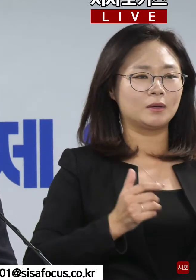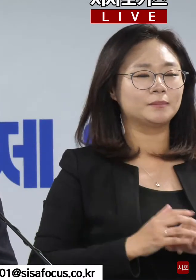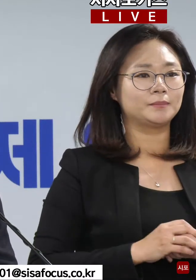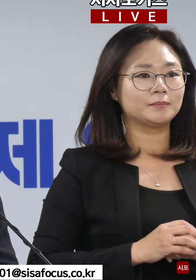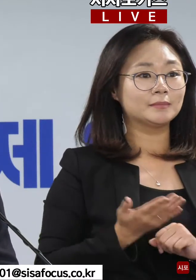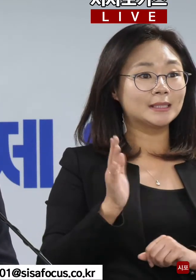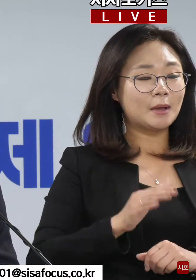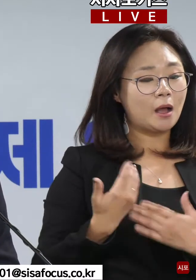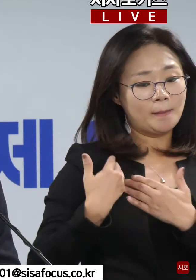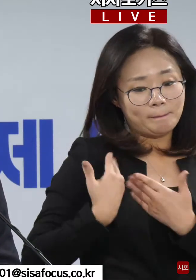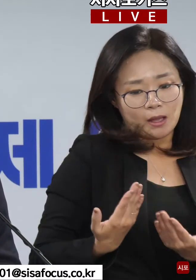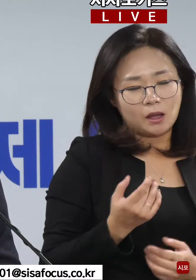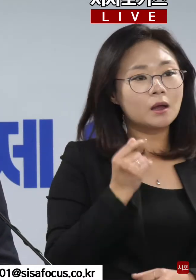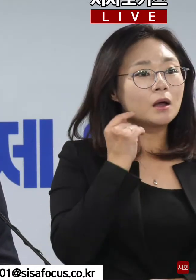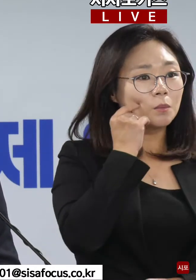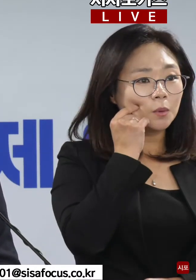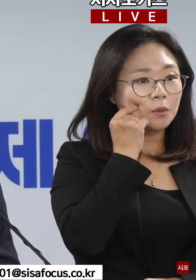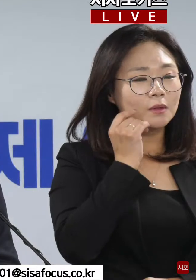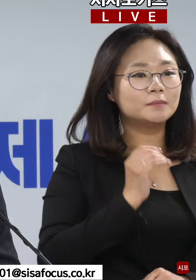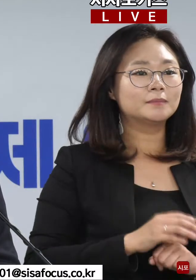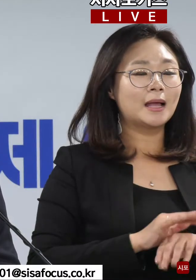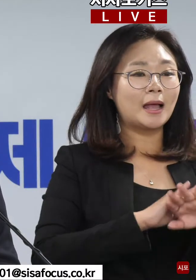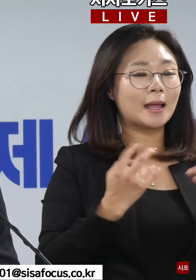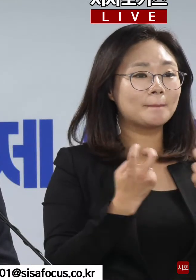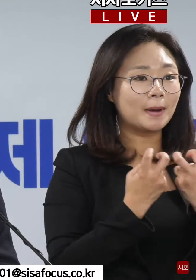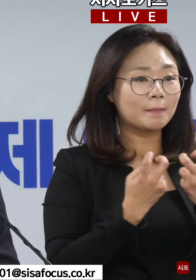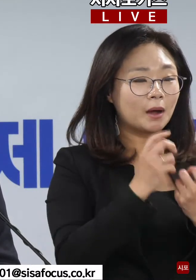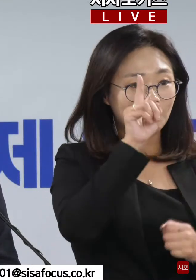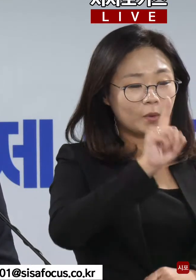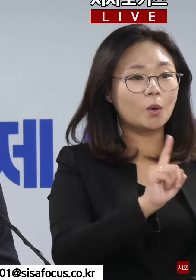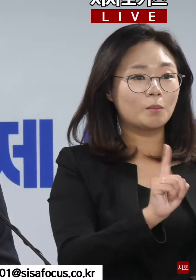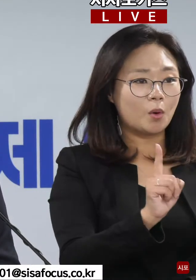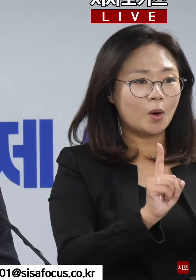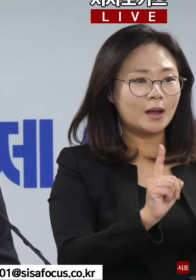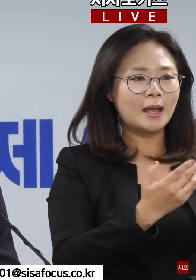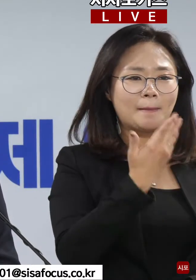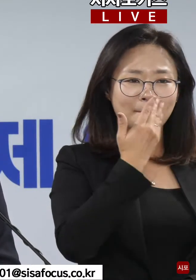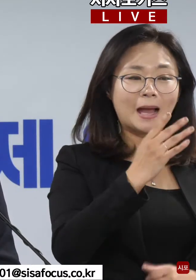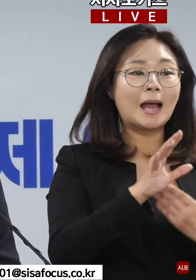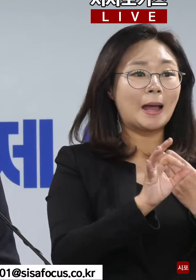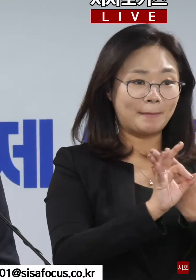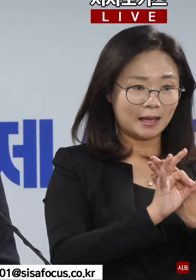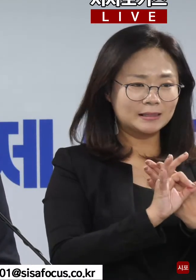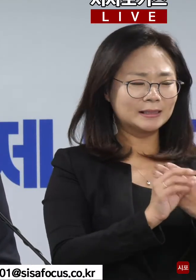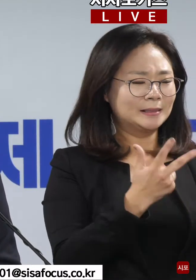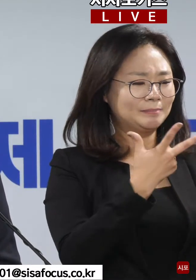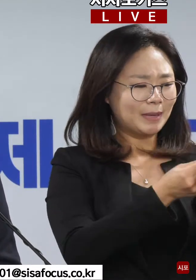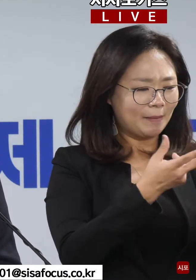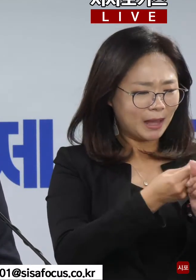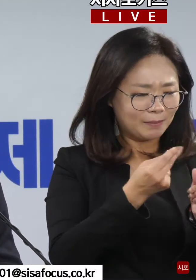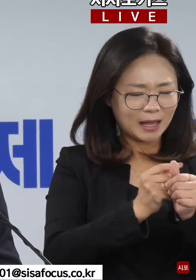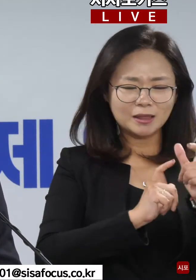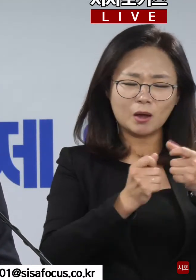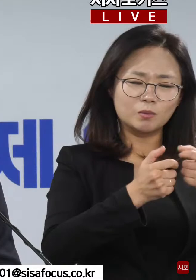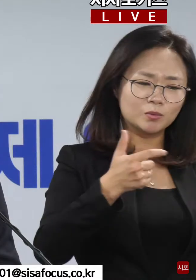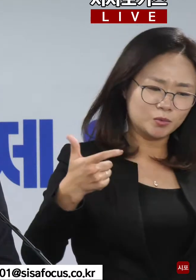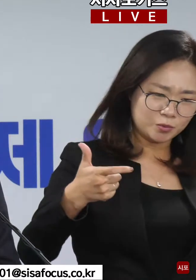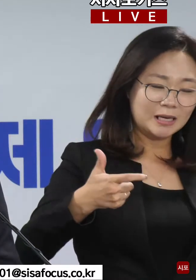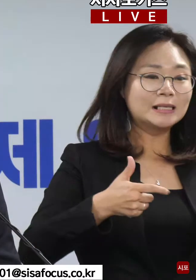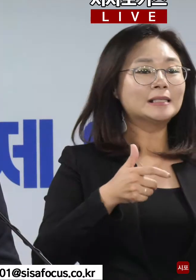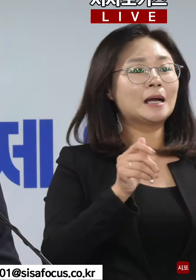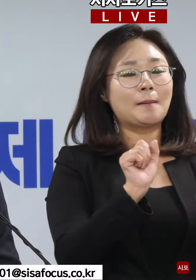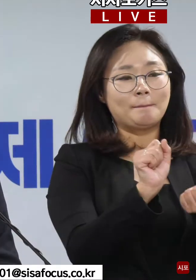그러나 그렇다고 방치할 수는 없는 것이고 그래서 우리가 해결해야 될 지점은 최대한 백신 접종을 늘려서